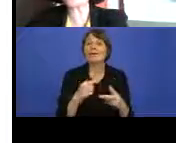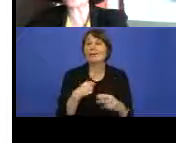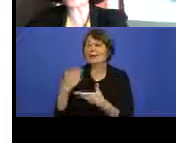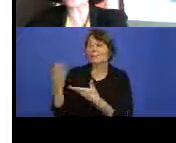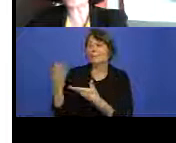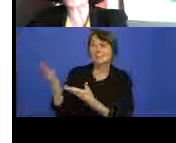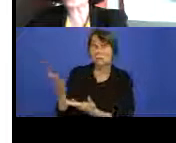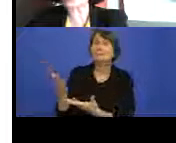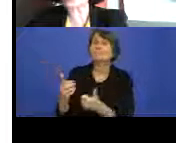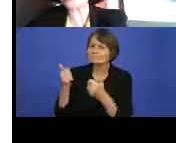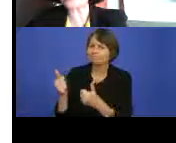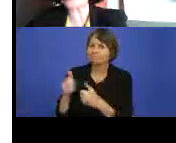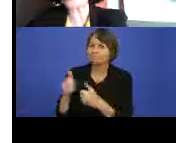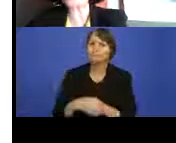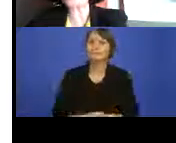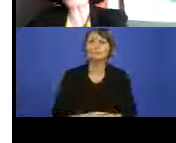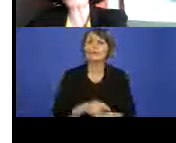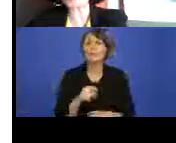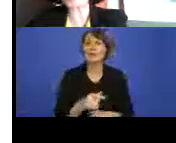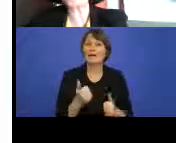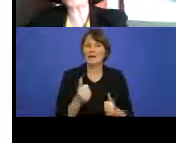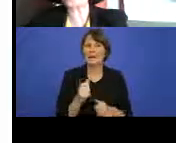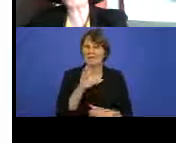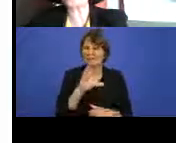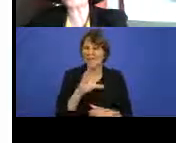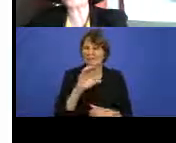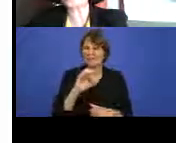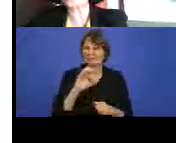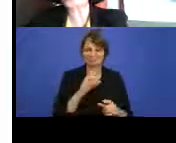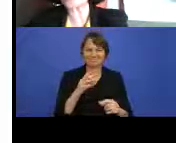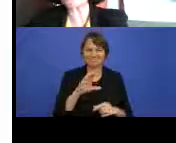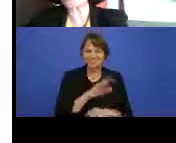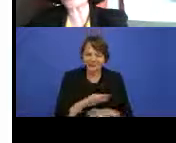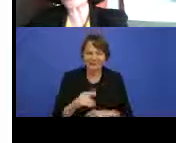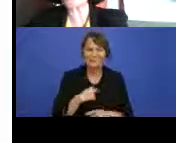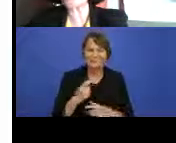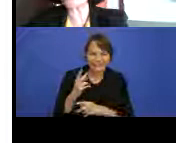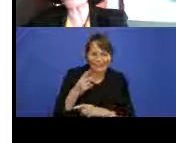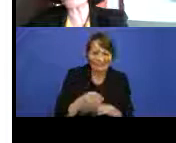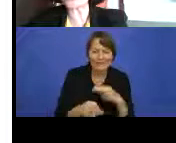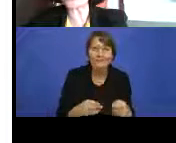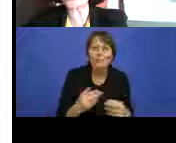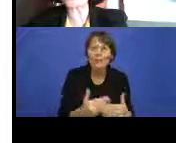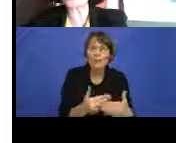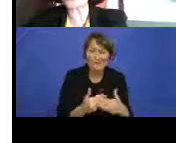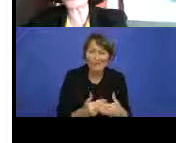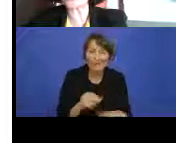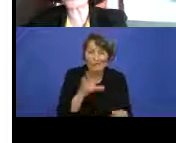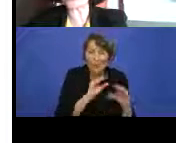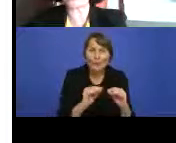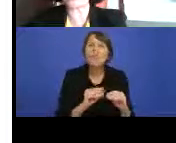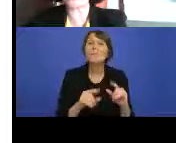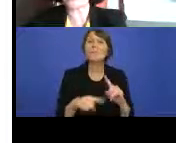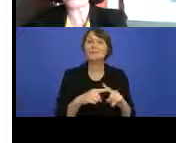l'engagement pour les services de la petite enfance, les systèmes et combattre le travail des enfants